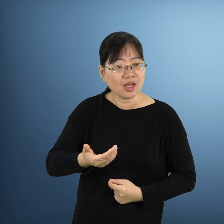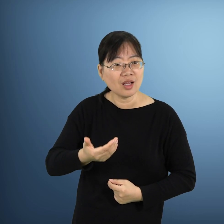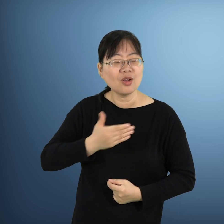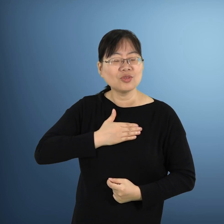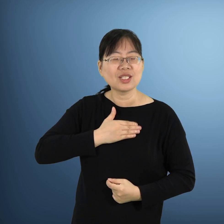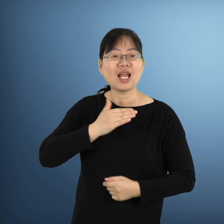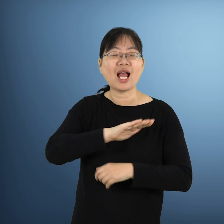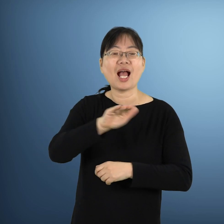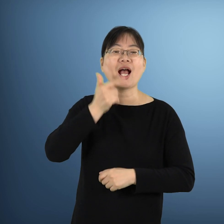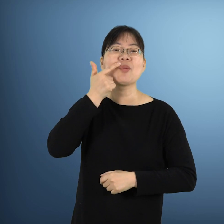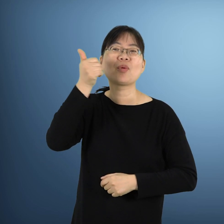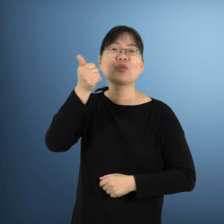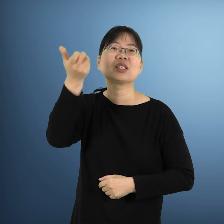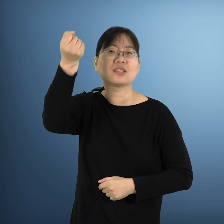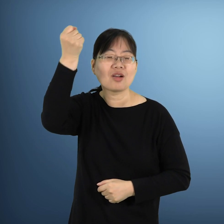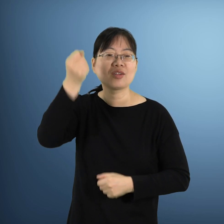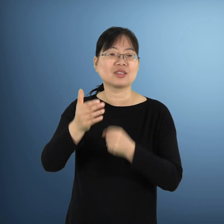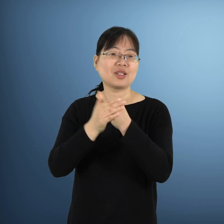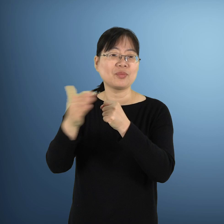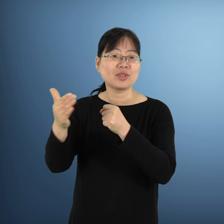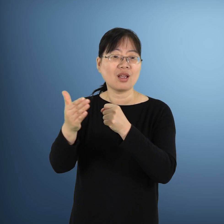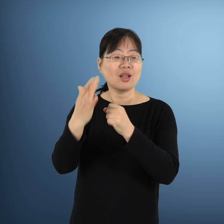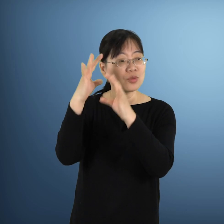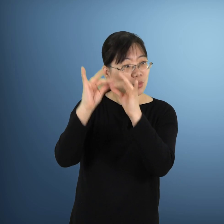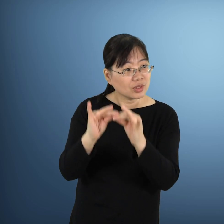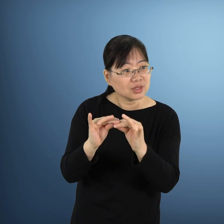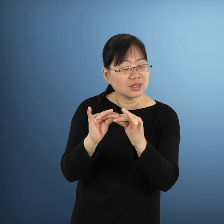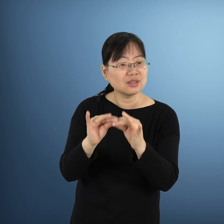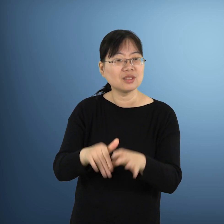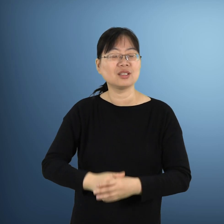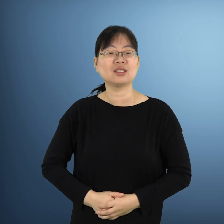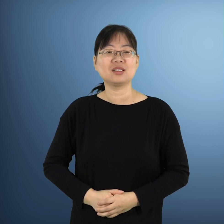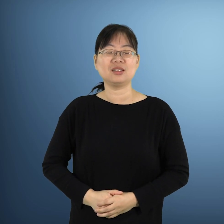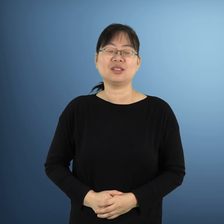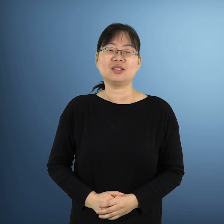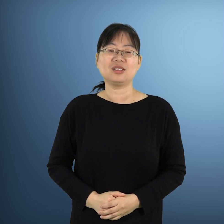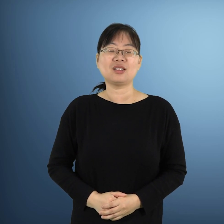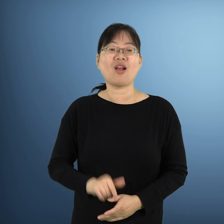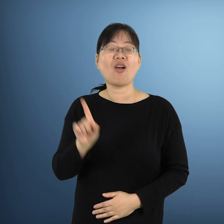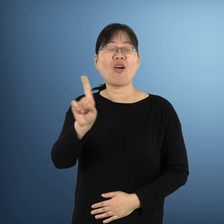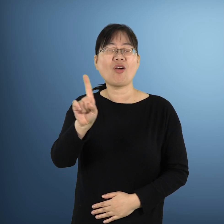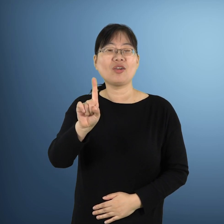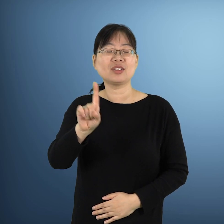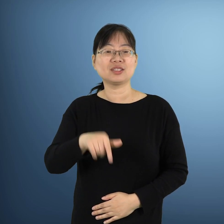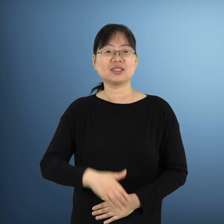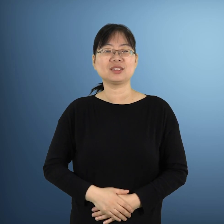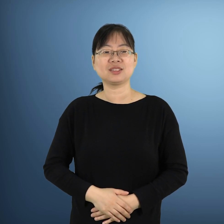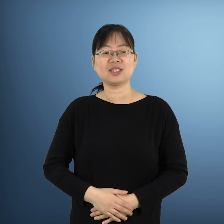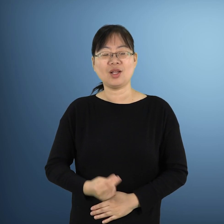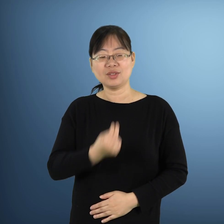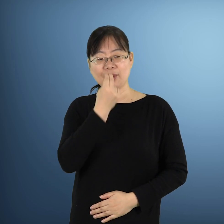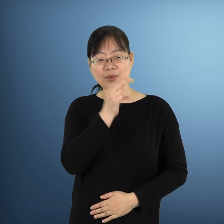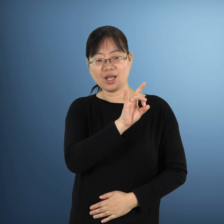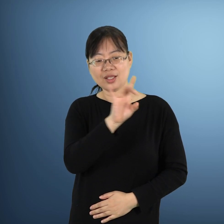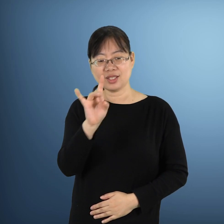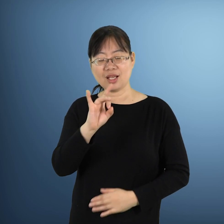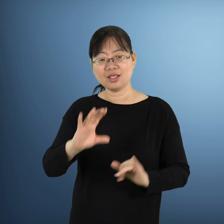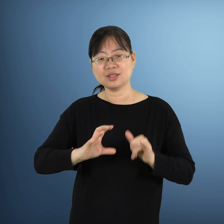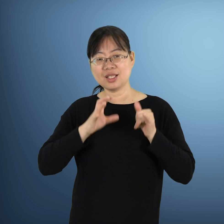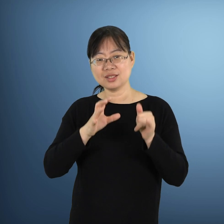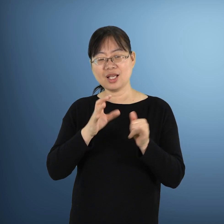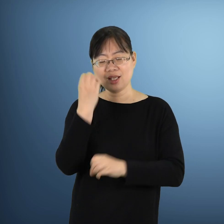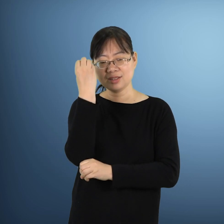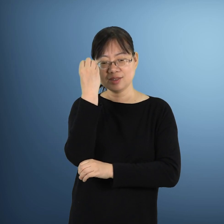것입니까? 우리 아버지의 것이에요. 동의하십니까? 그러니까 어느 생명 하나 우리